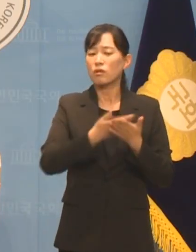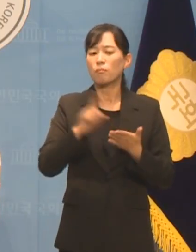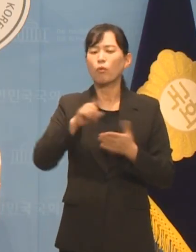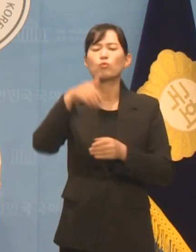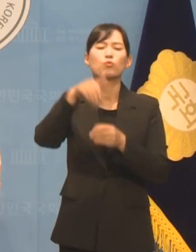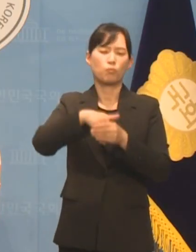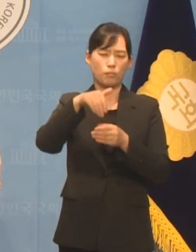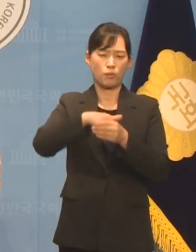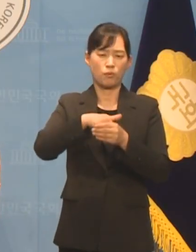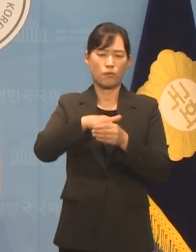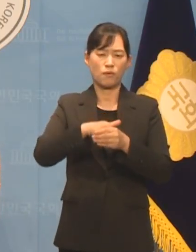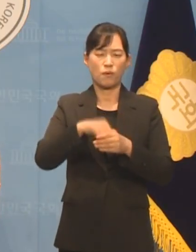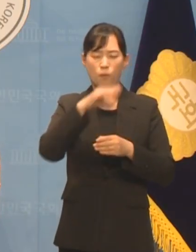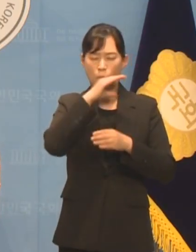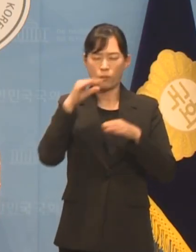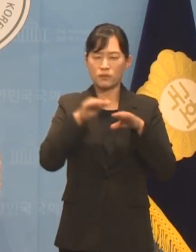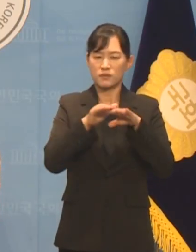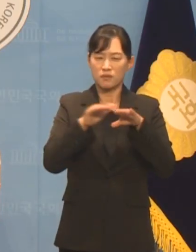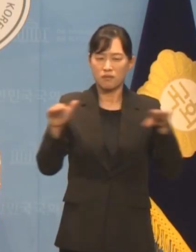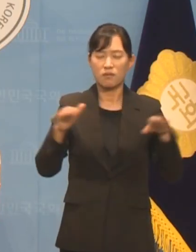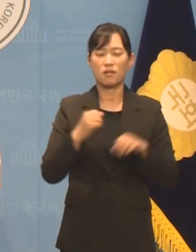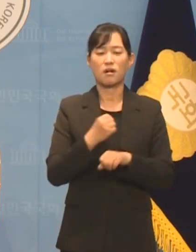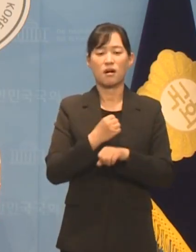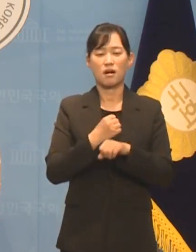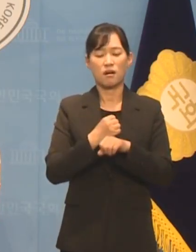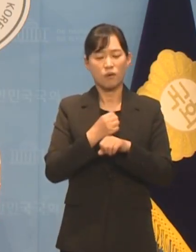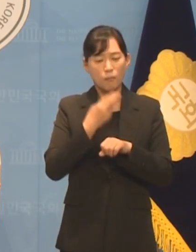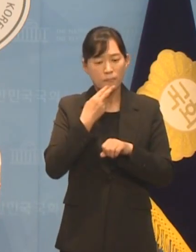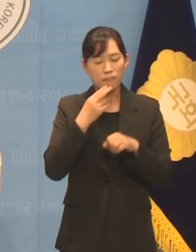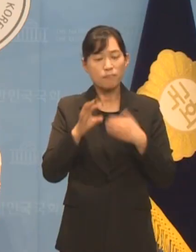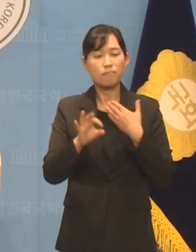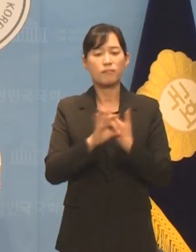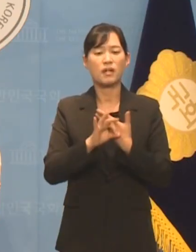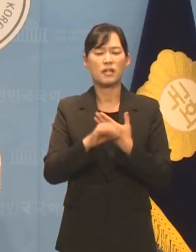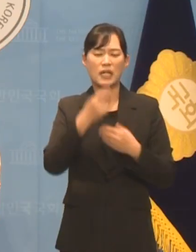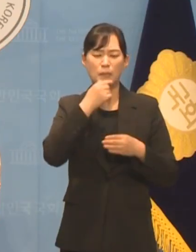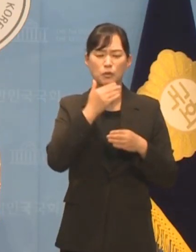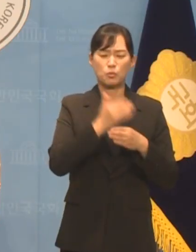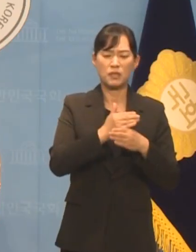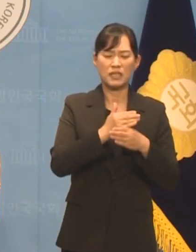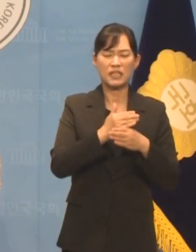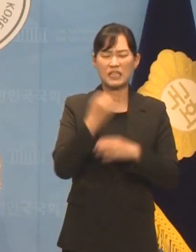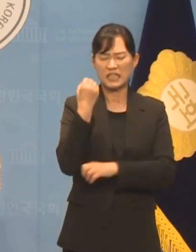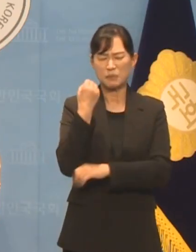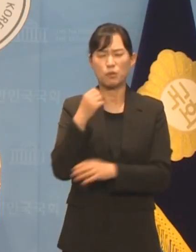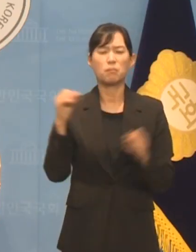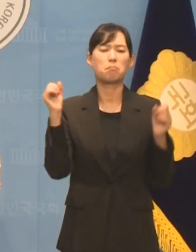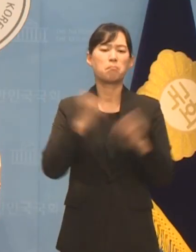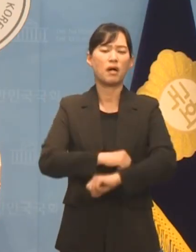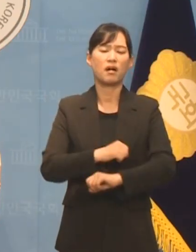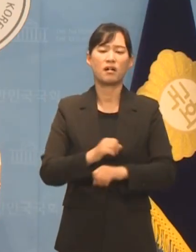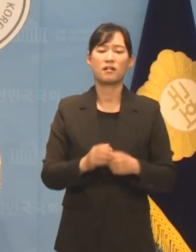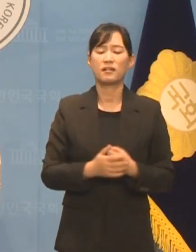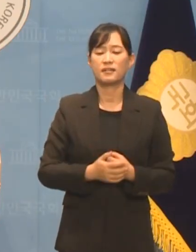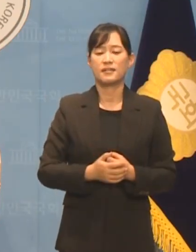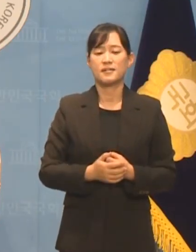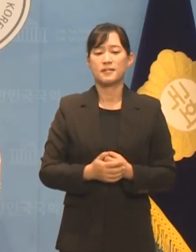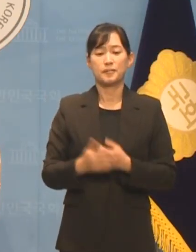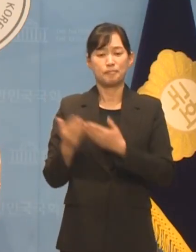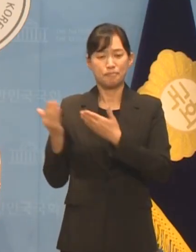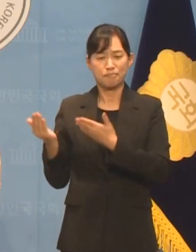투표가 공정성을 잃게 된다면 민주주의의 근간이 무너지는 것이 될 것입니다. 그래서